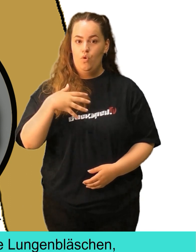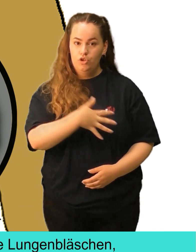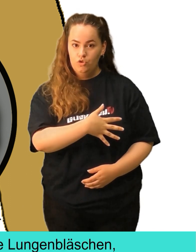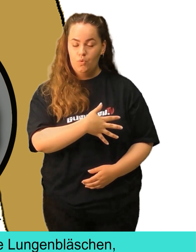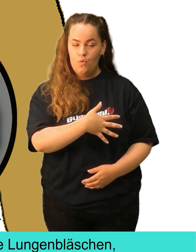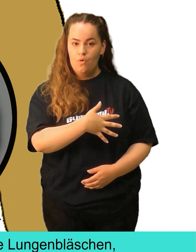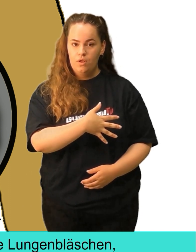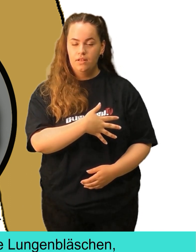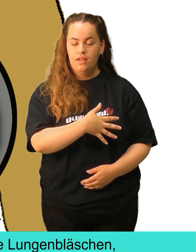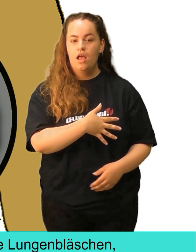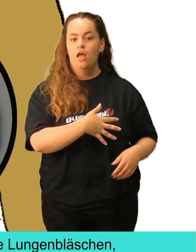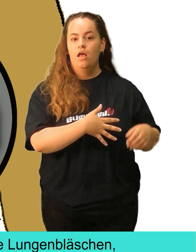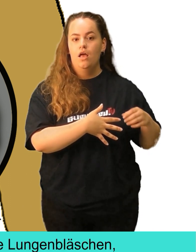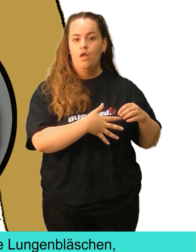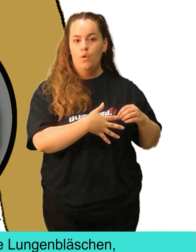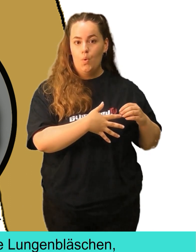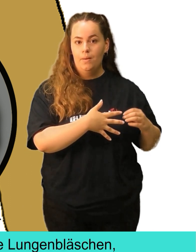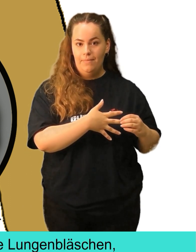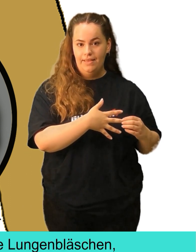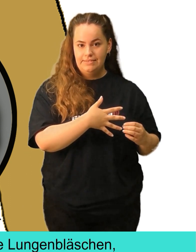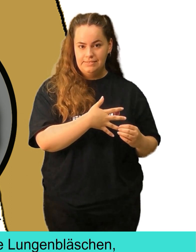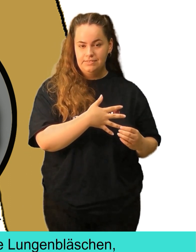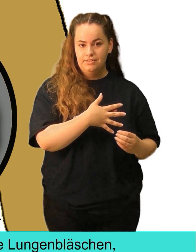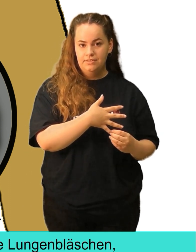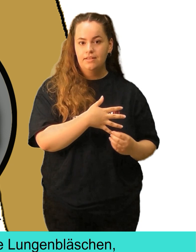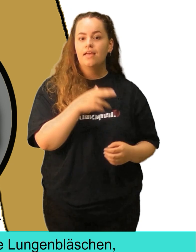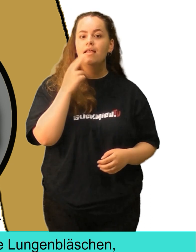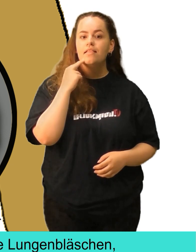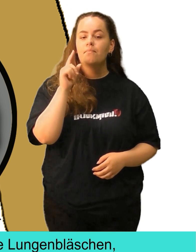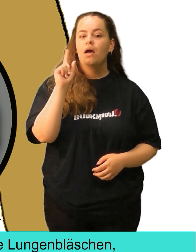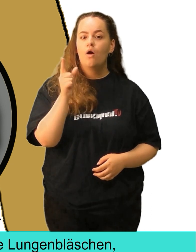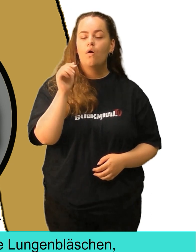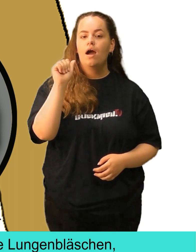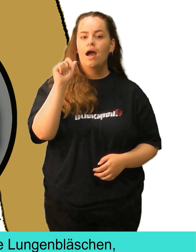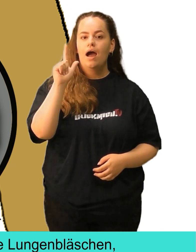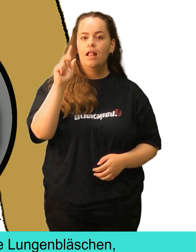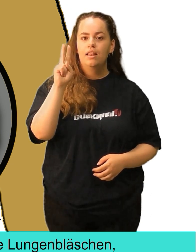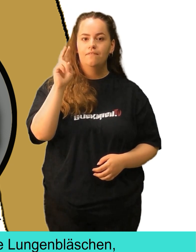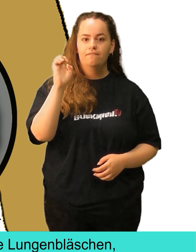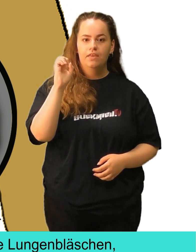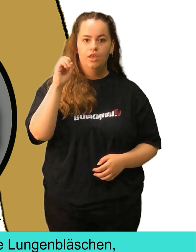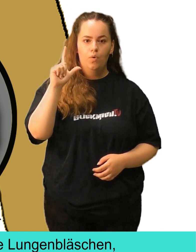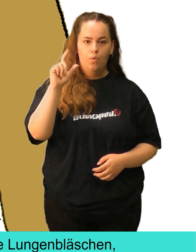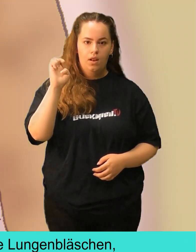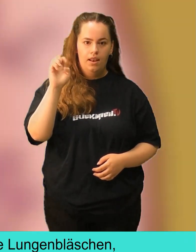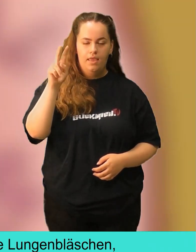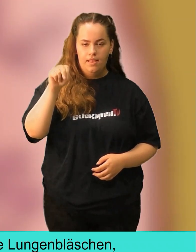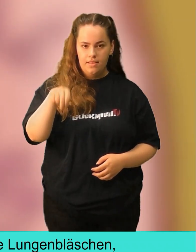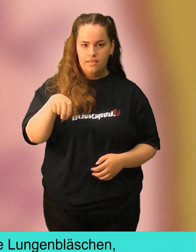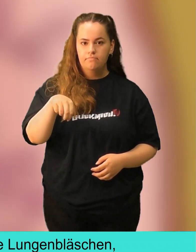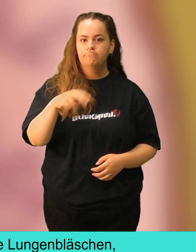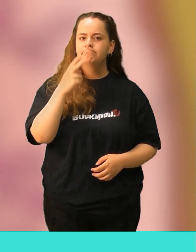Am Ende der Bronchiolen sitzen die Lungenbläschen. Man nennt sie auch Alveolen.